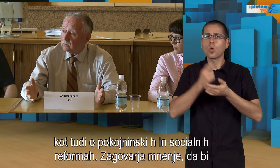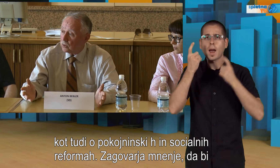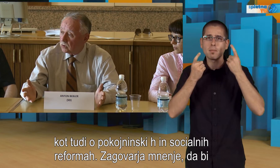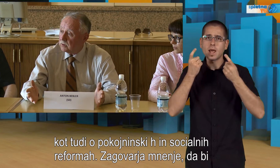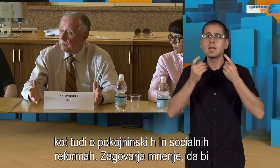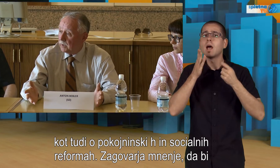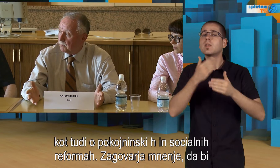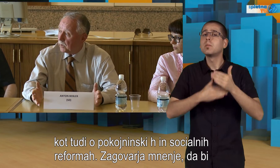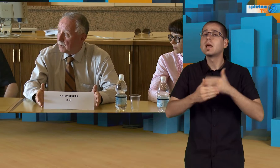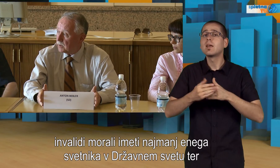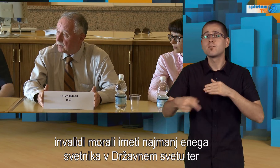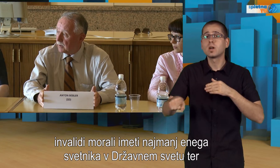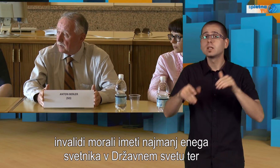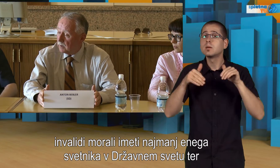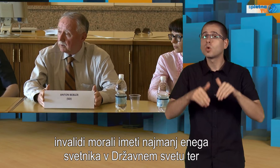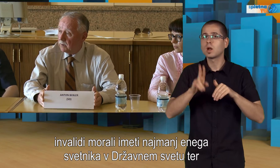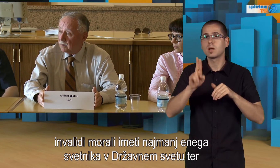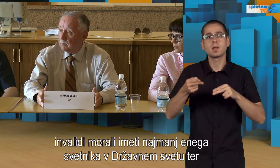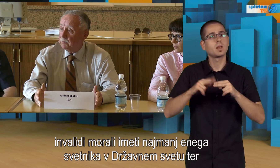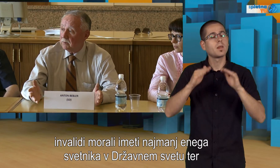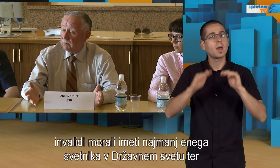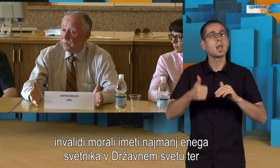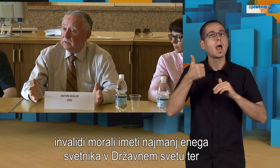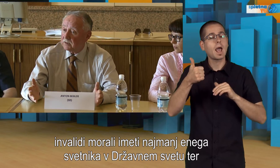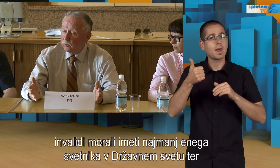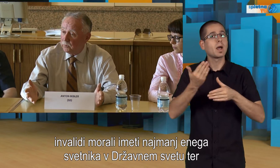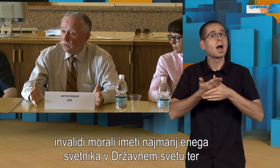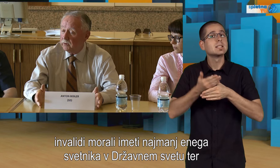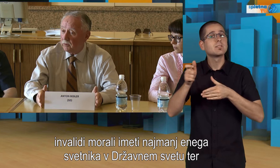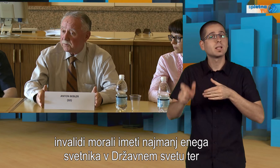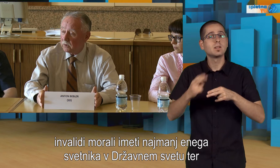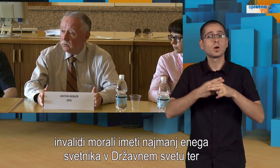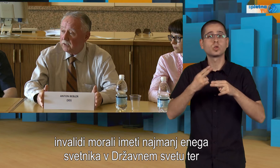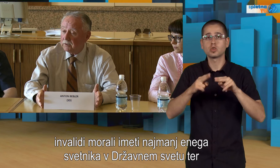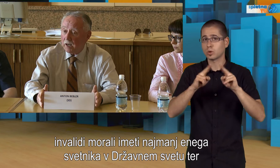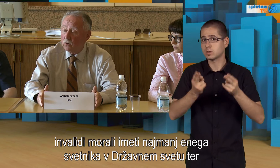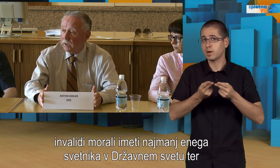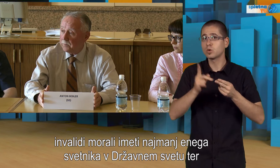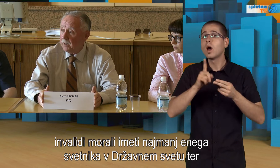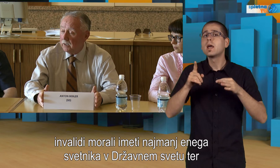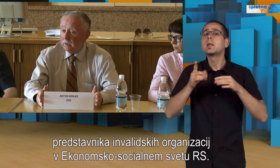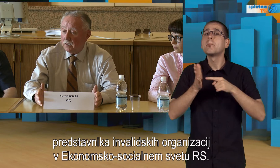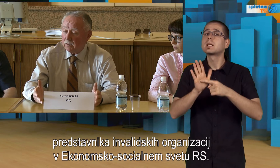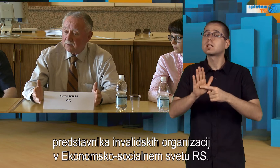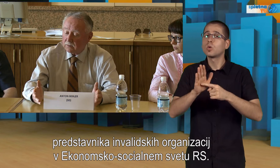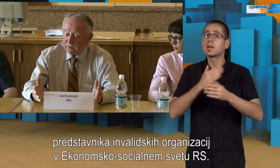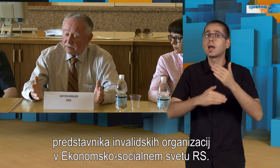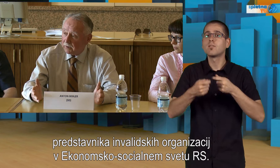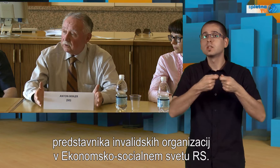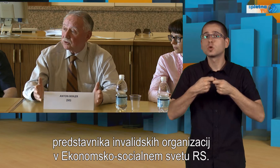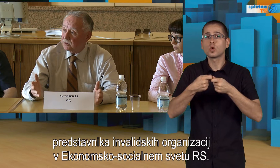Zagovarja mnenje, da bi invalidi morali imeti najmanj enega svetnika v državnem svetu ter predstavnika